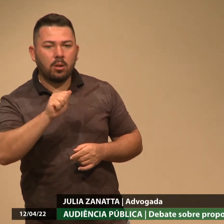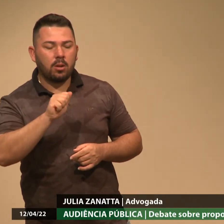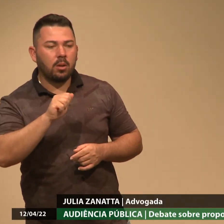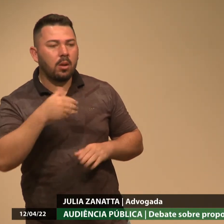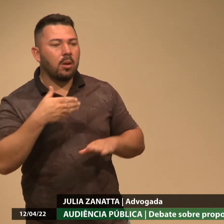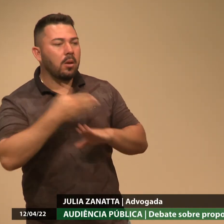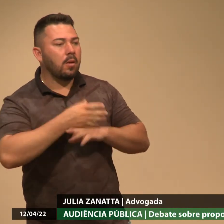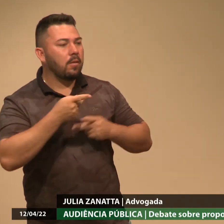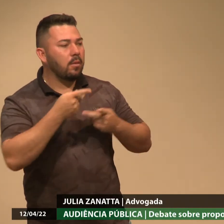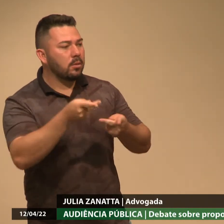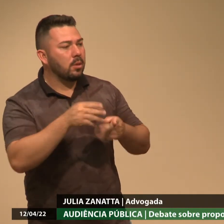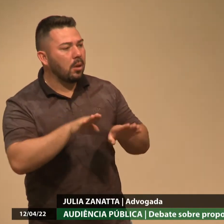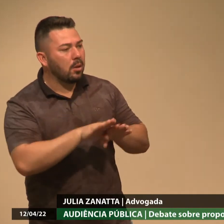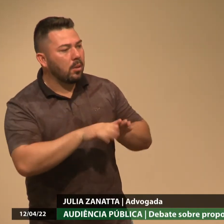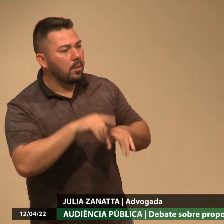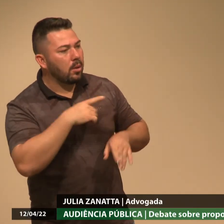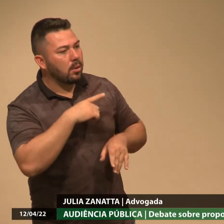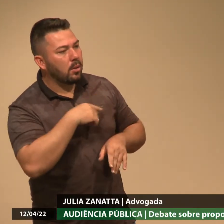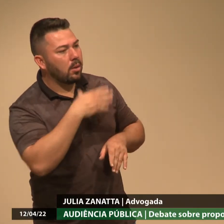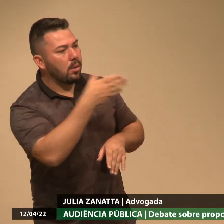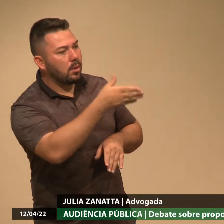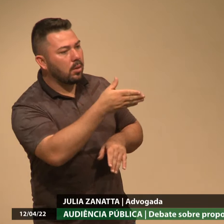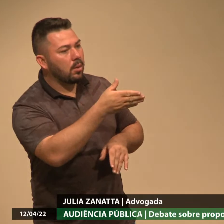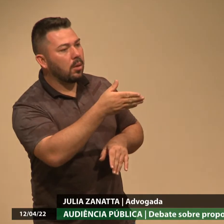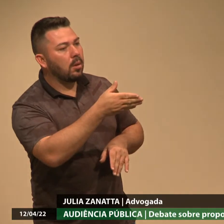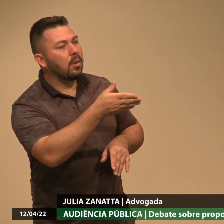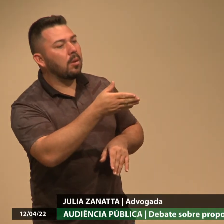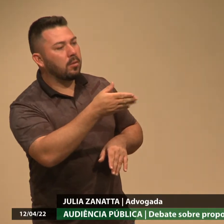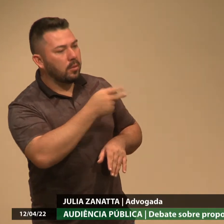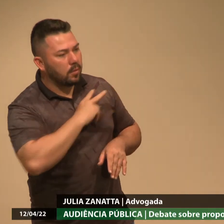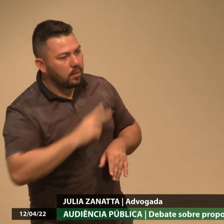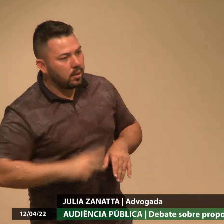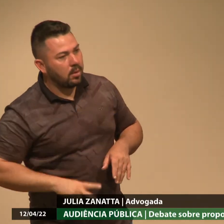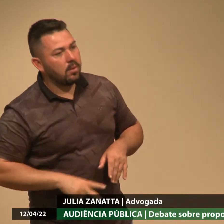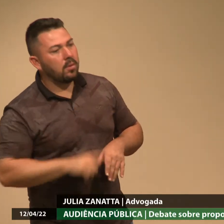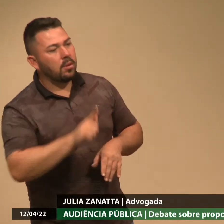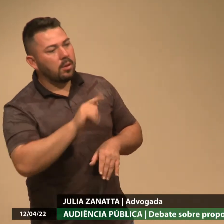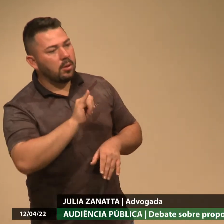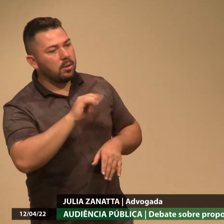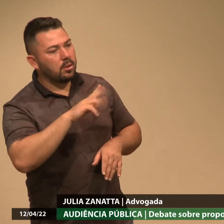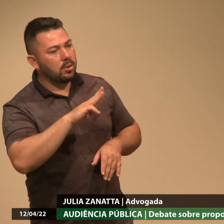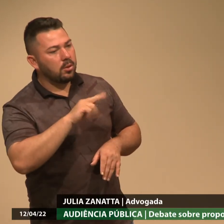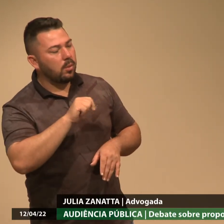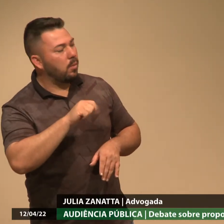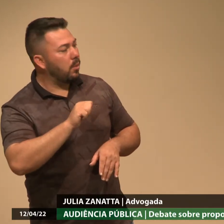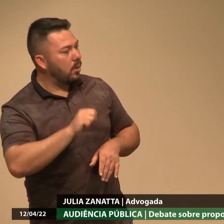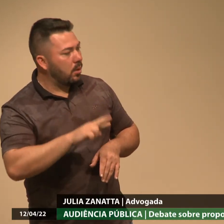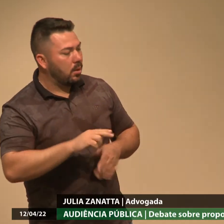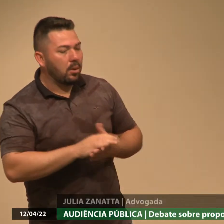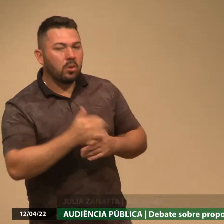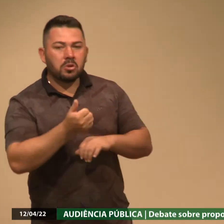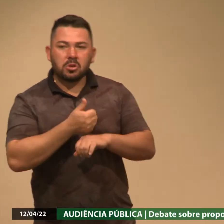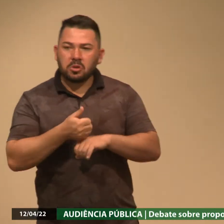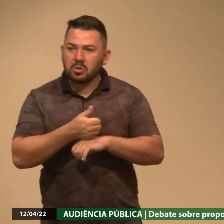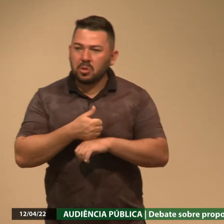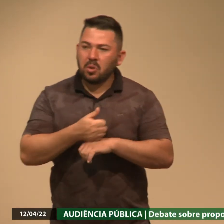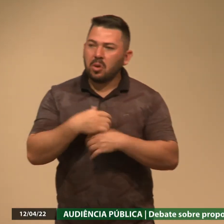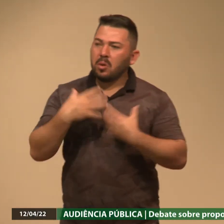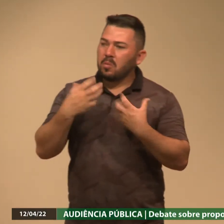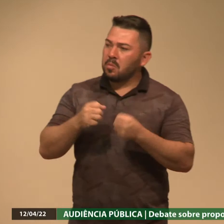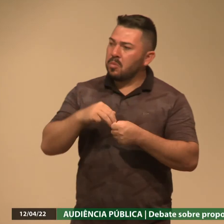lá em Jaraguá tô vendo aqui também a vereadora Gilmara é isso tudo bem vereadora Então os gestores municipais estão